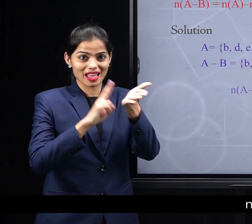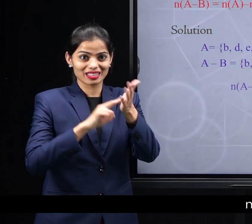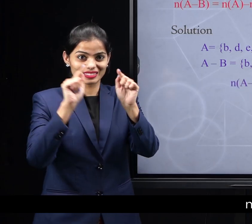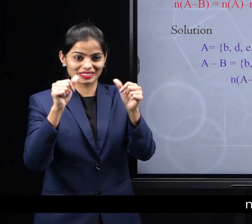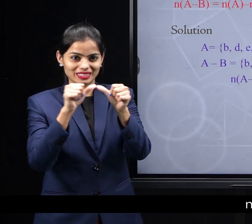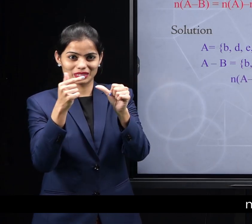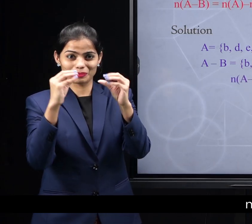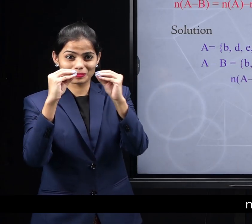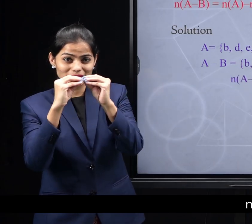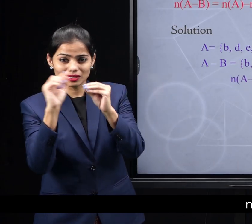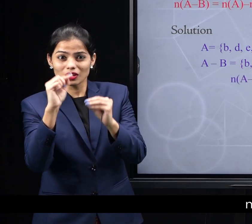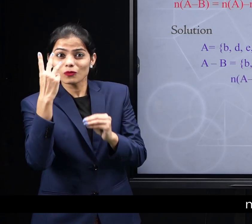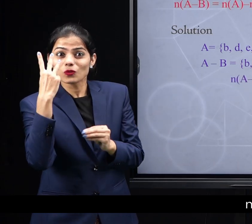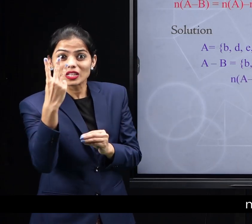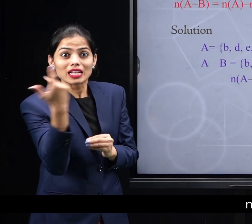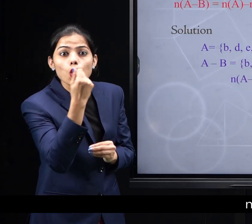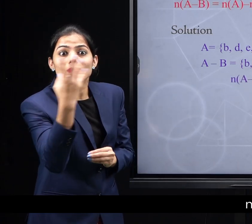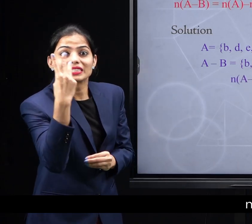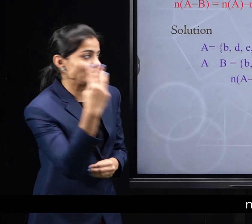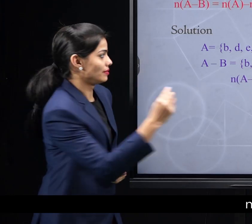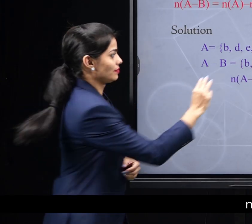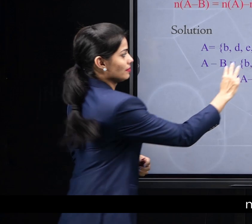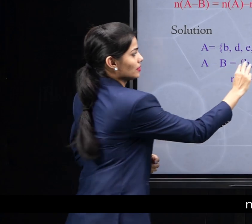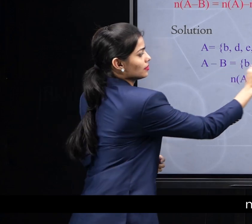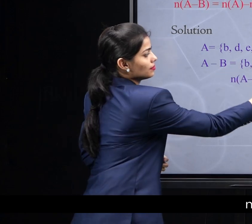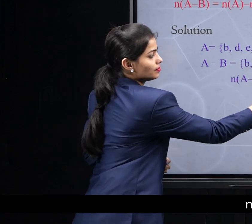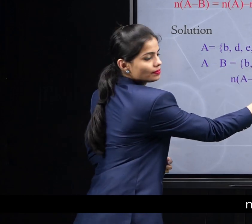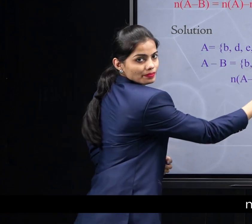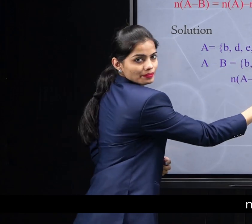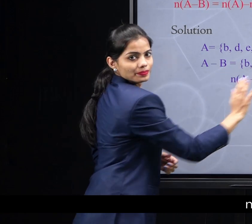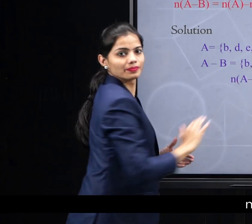N into A minus B is equals to 3. एक